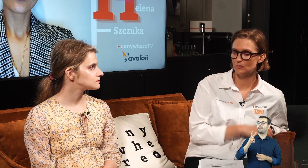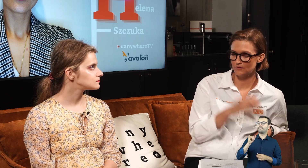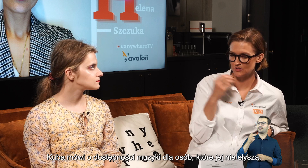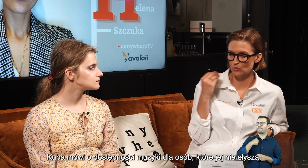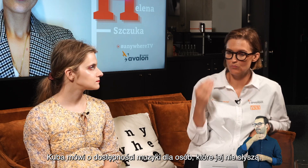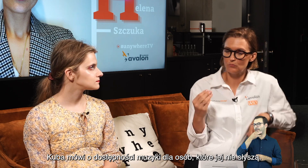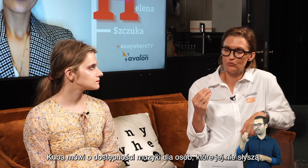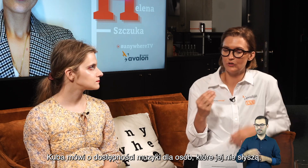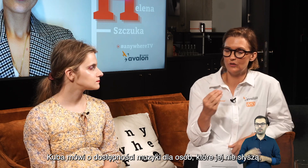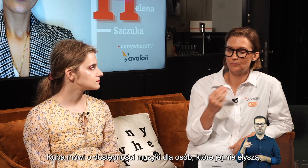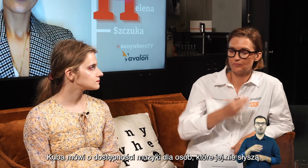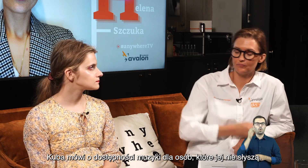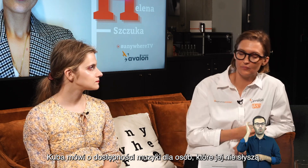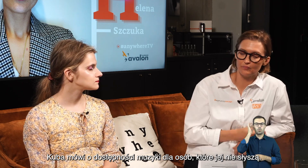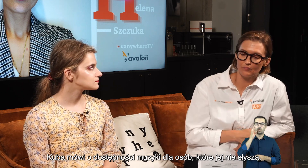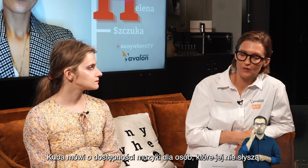mi, no bo właśnie, Kuba mówi